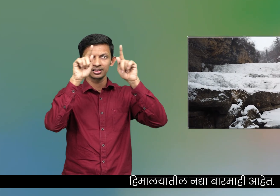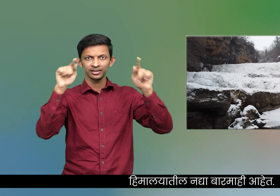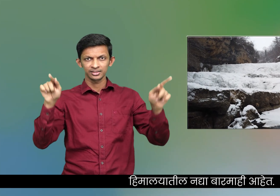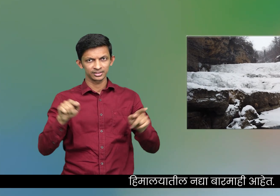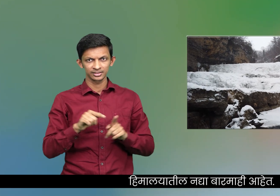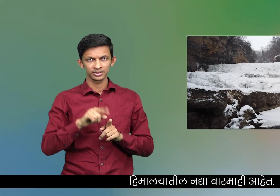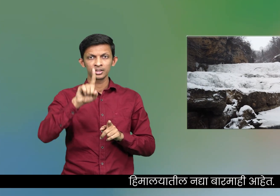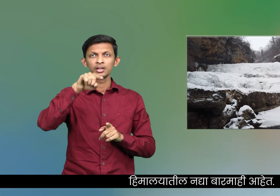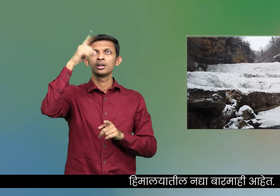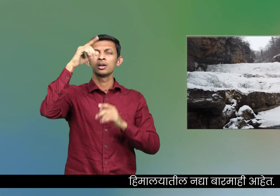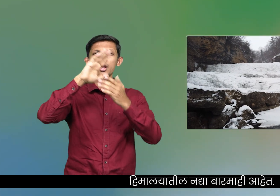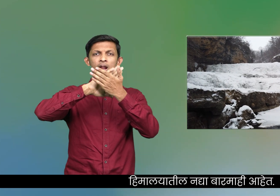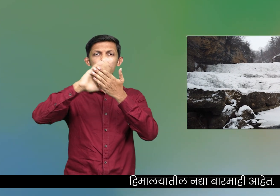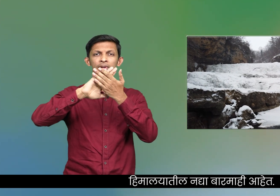हिमालयातील नद्या बारमाही आहेत.